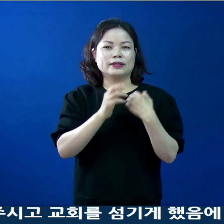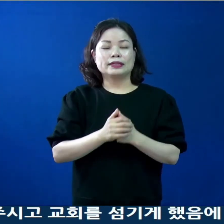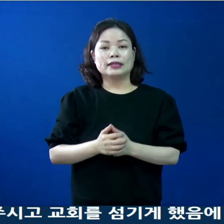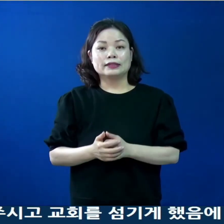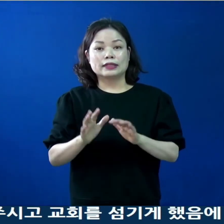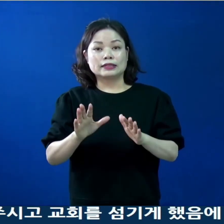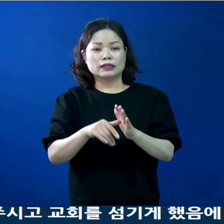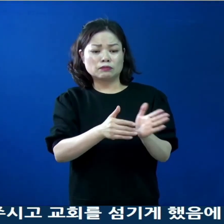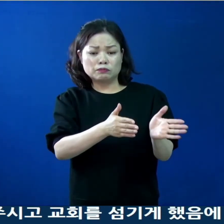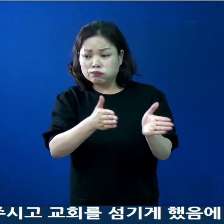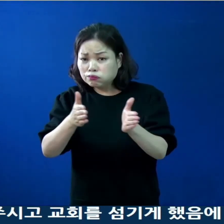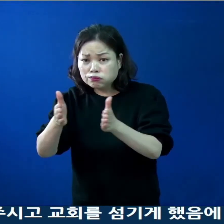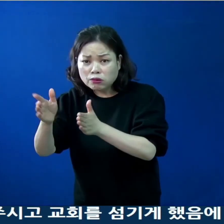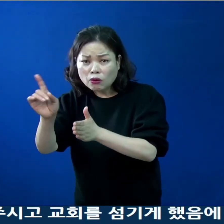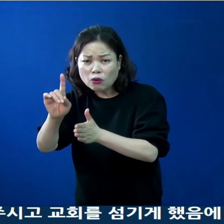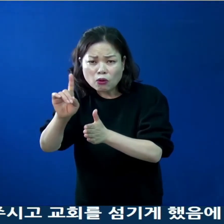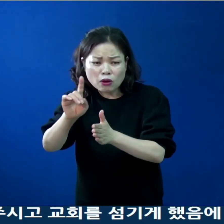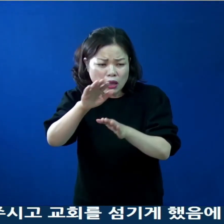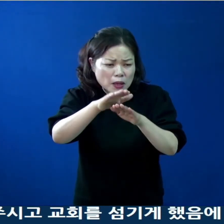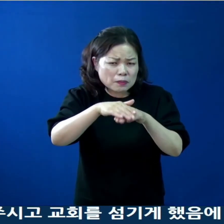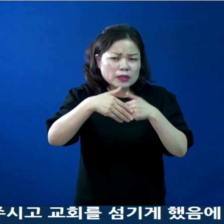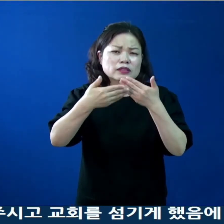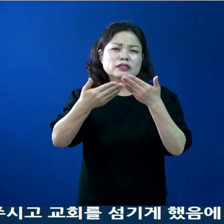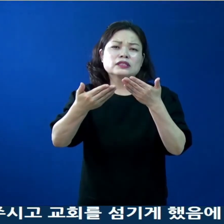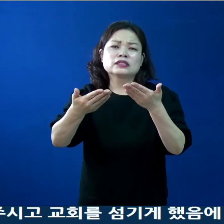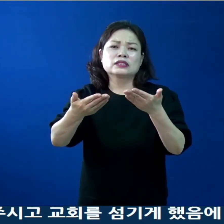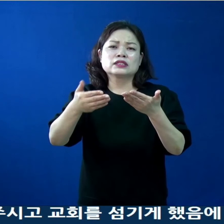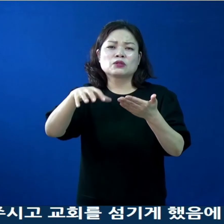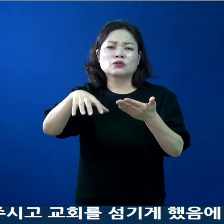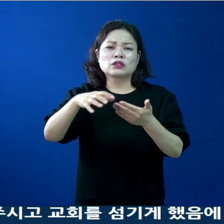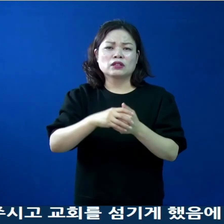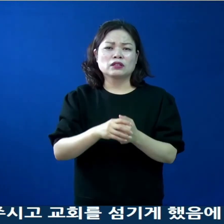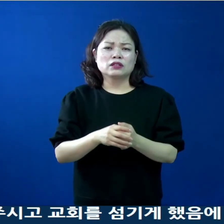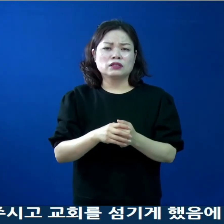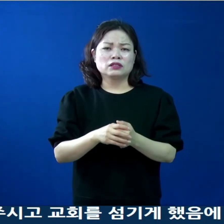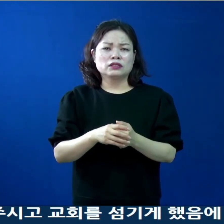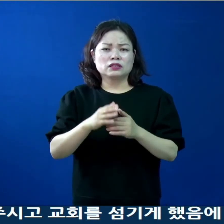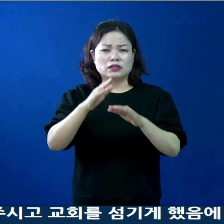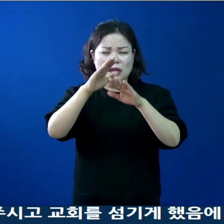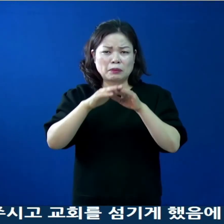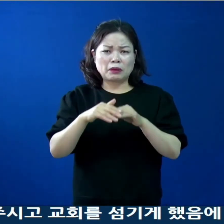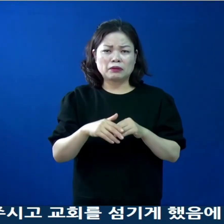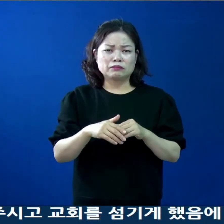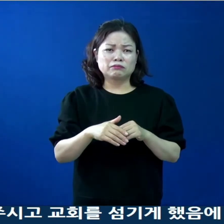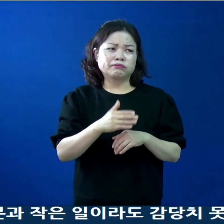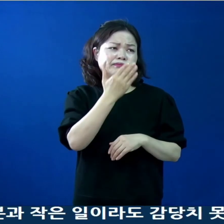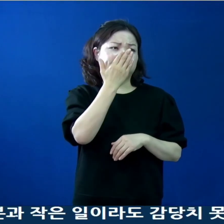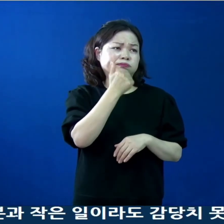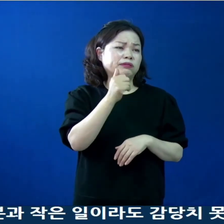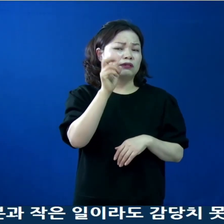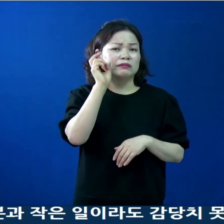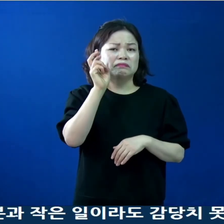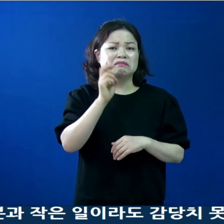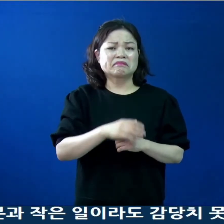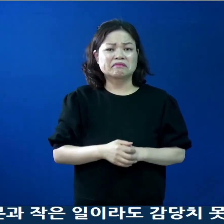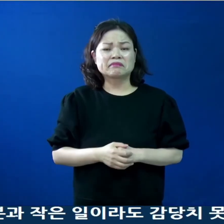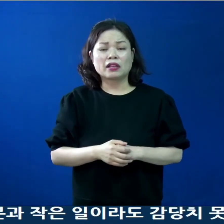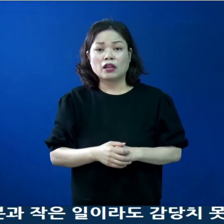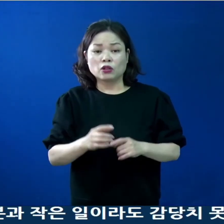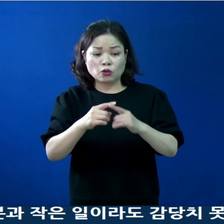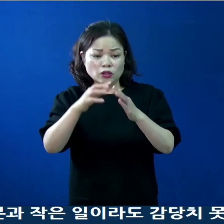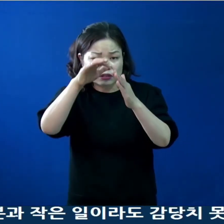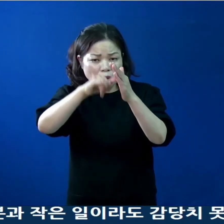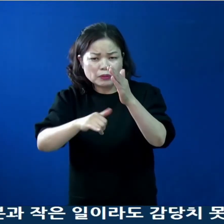시간이 지나면서 어느 틈에 예배당에서 수시로 드려지는 예배는 너무나 당연한 것이 되어버렸고 교회를